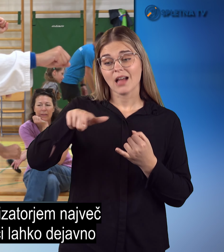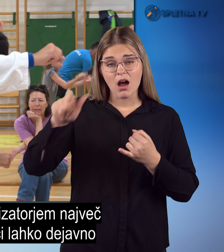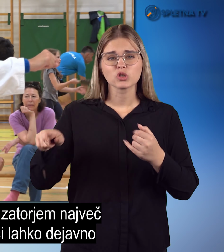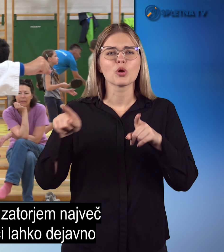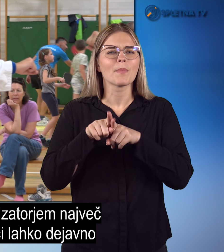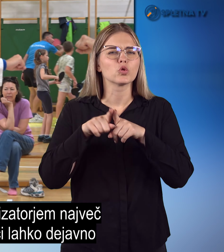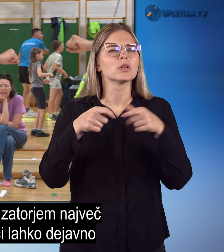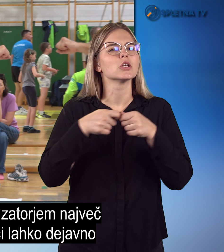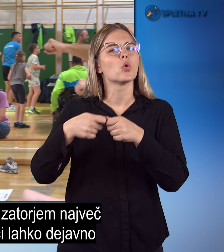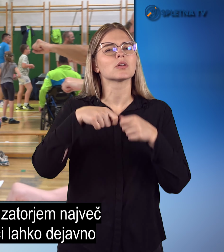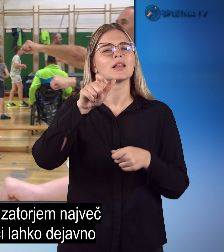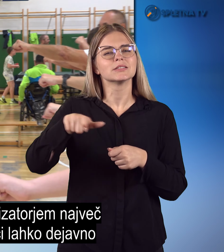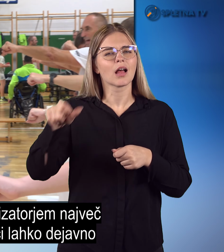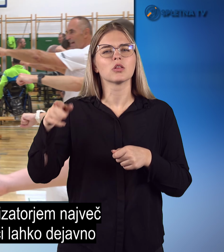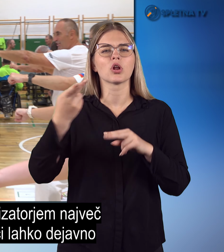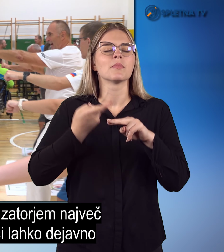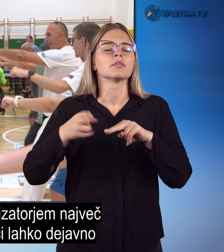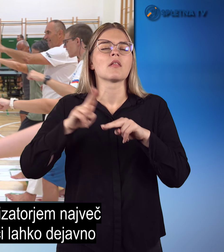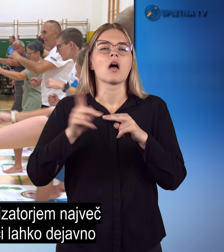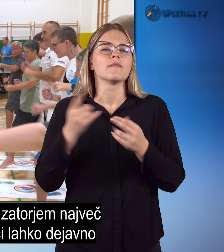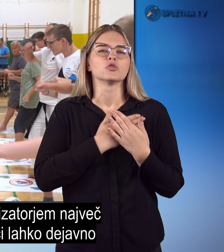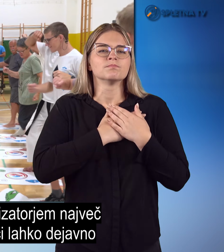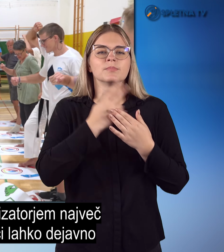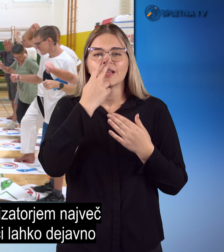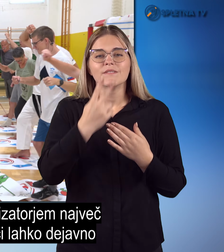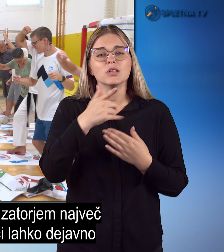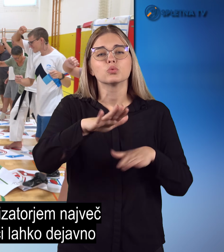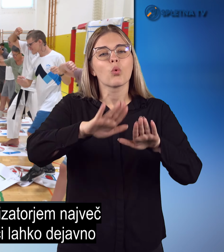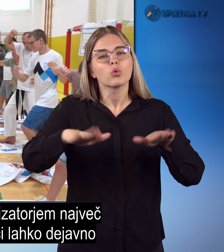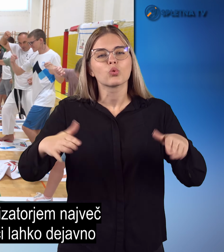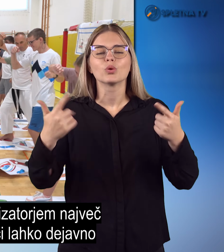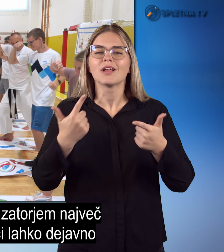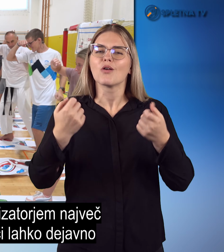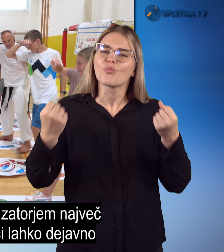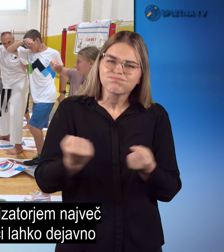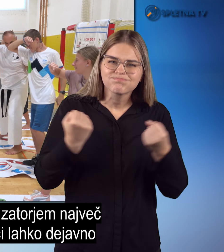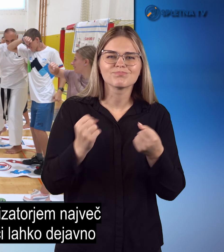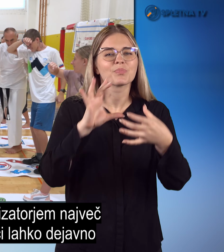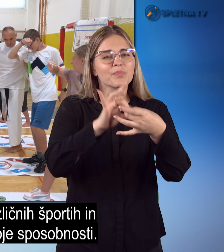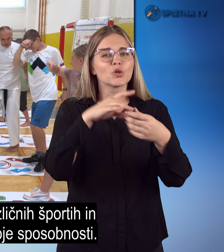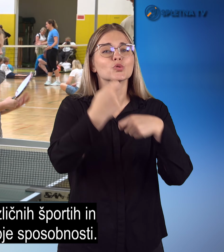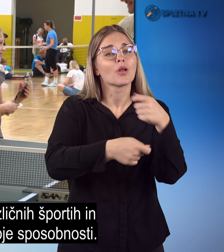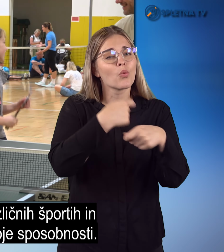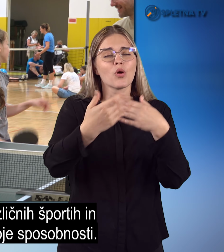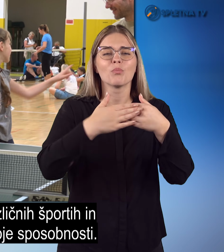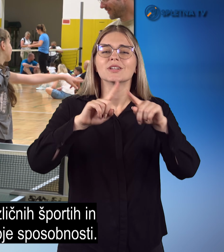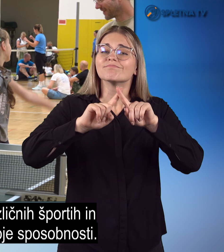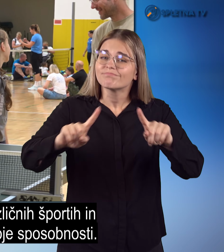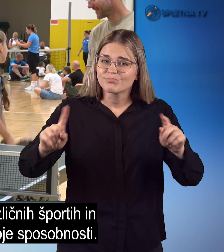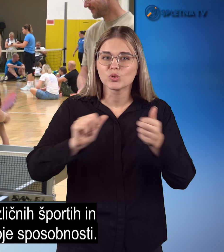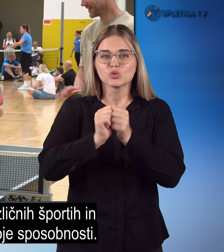Staršem in organizatorjem največ pomeni, da otroci lahko dejavno sodelujejo pri različnih športih in tako razvijajo